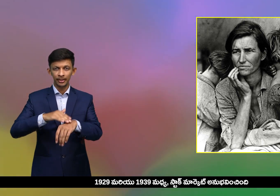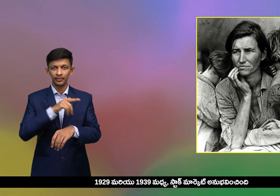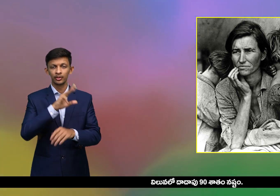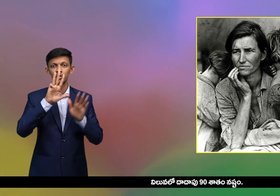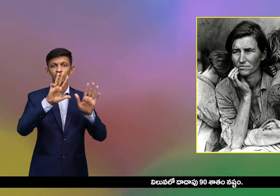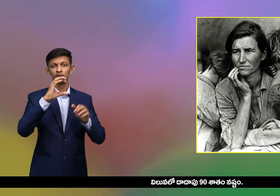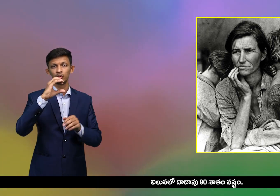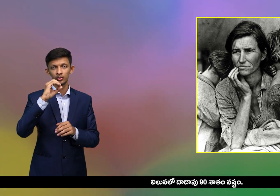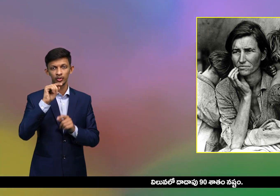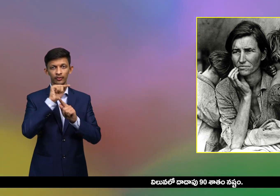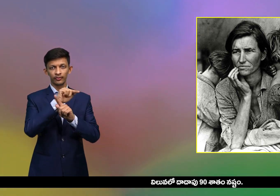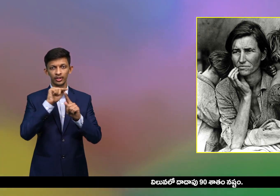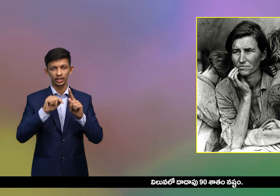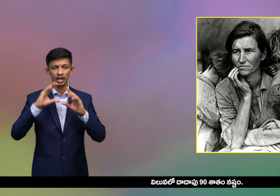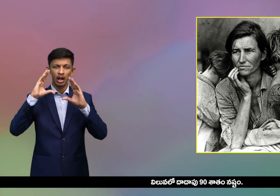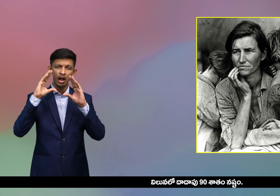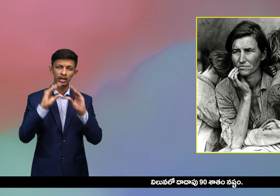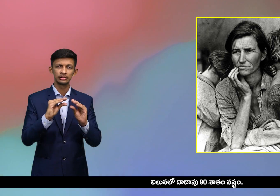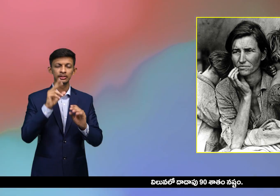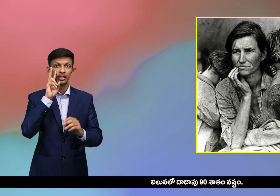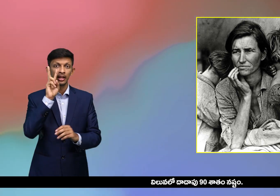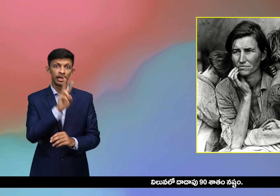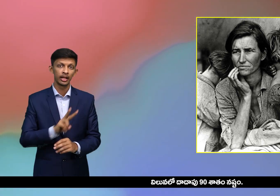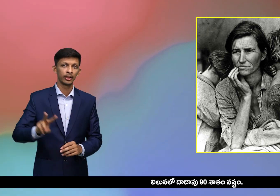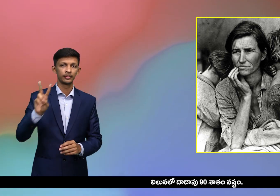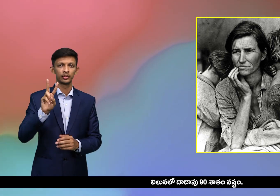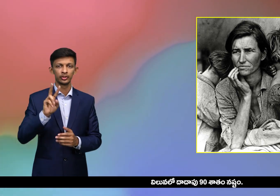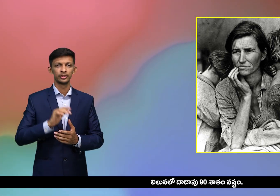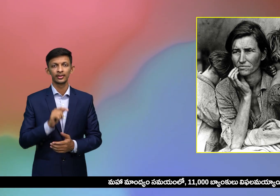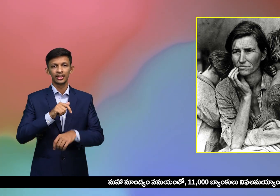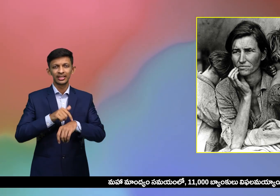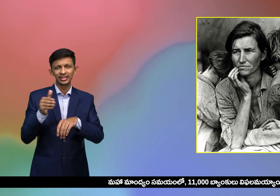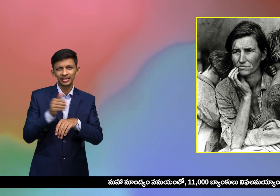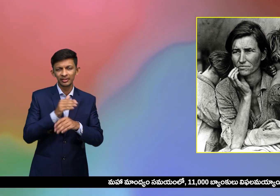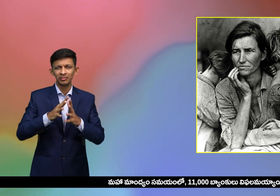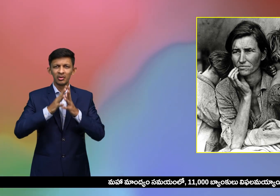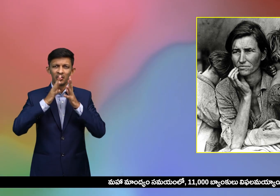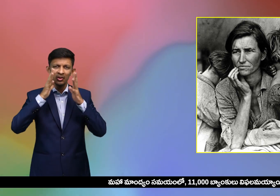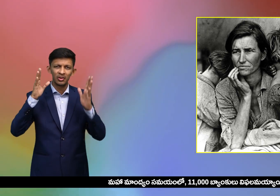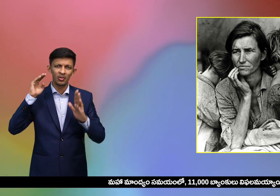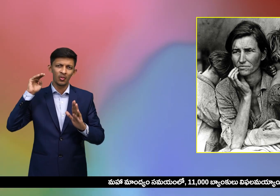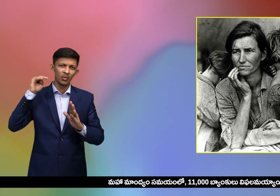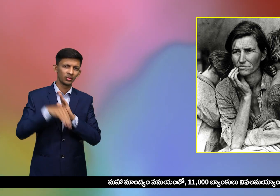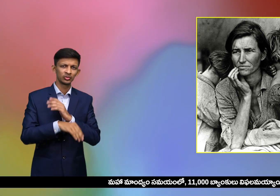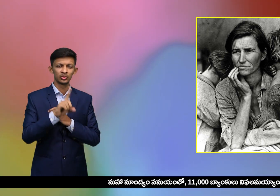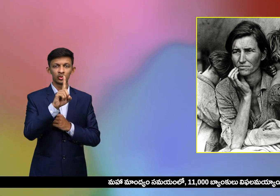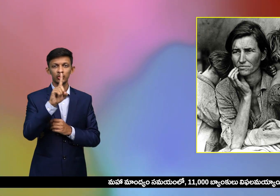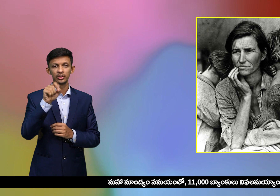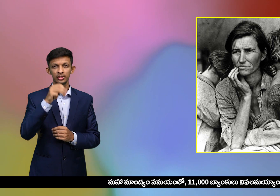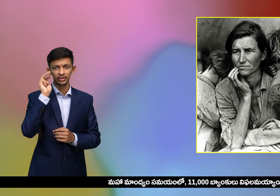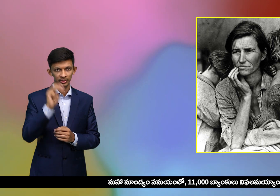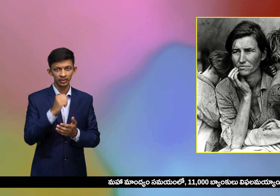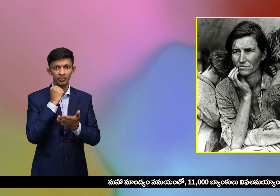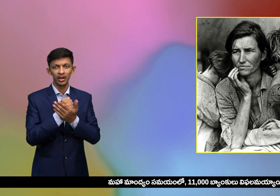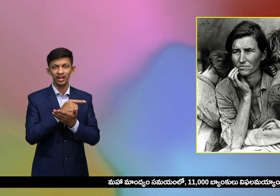అనుభవించింది విలువలో దాదాపు 90% నష్టం. మహామాంద్యం సమయంలో 11,000